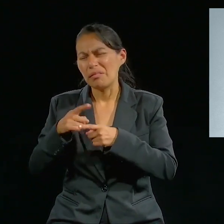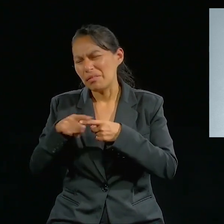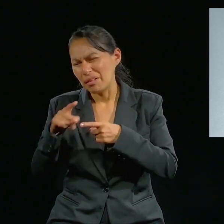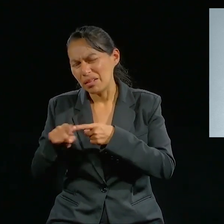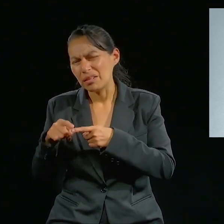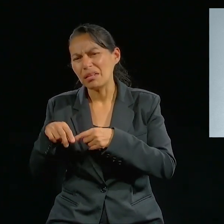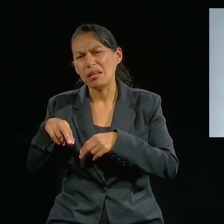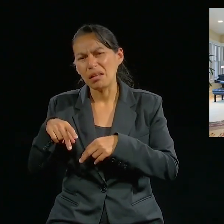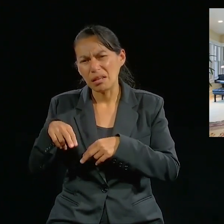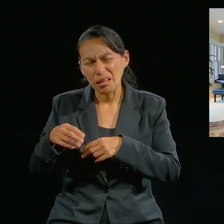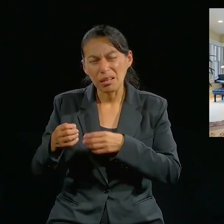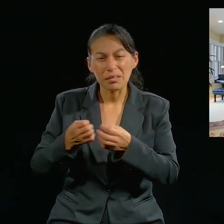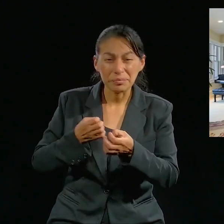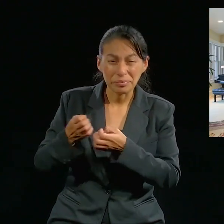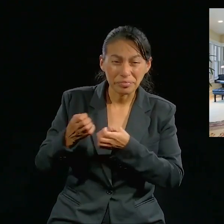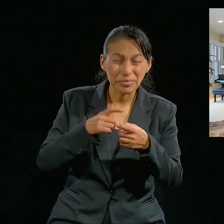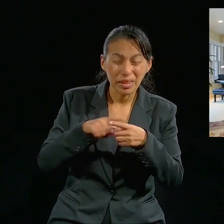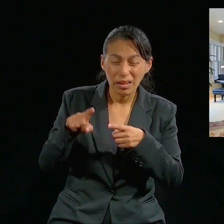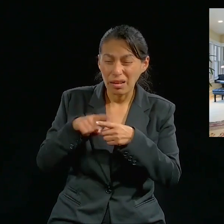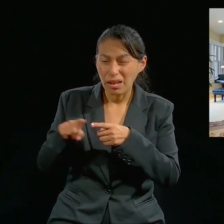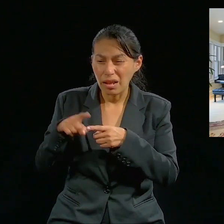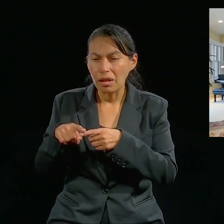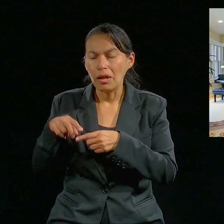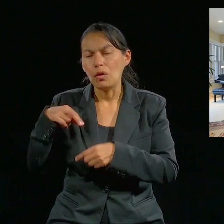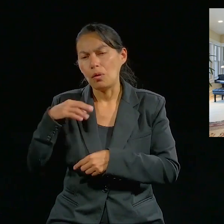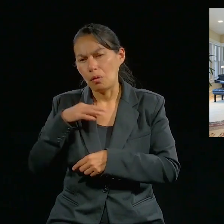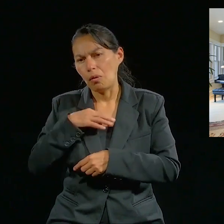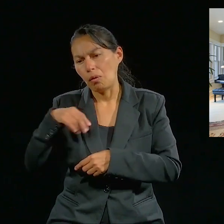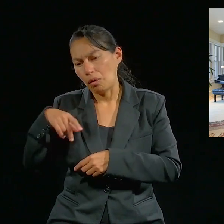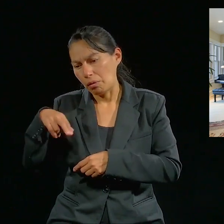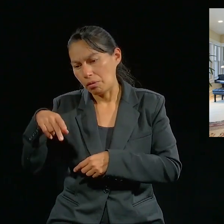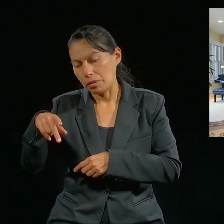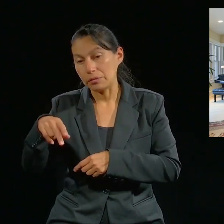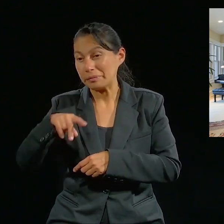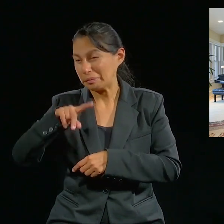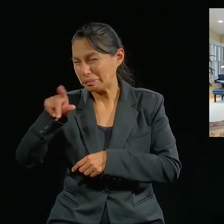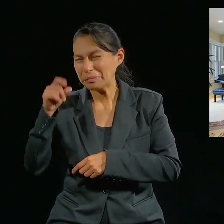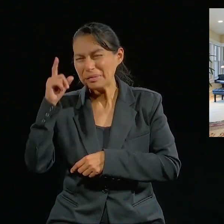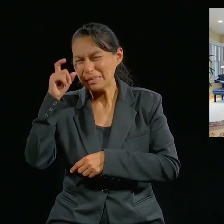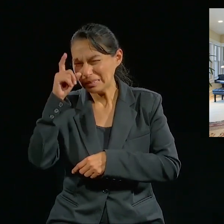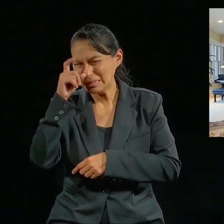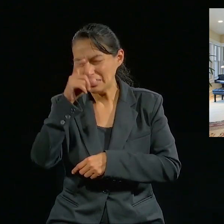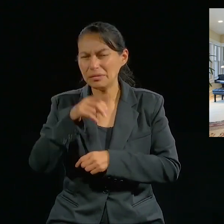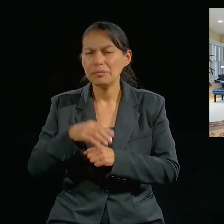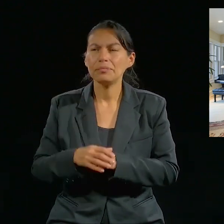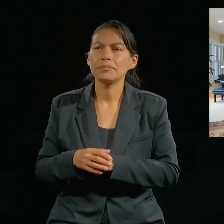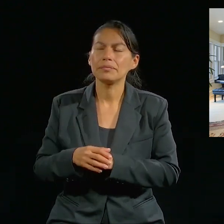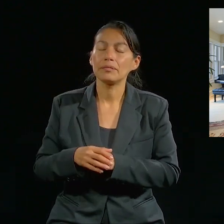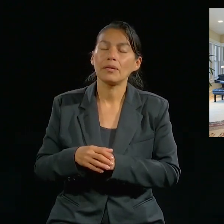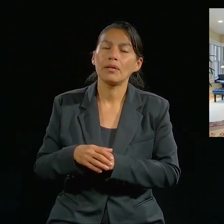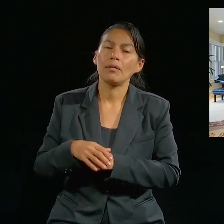que recuperarme pasaron situaciones difíciles después pero